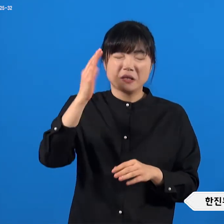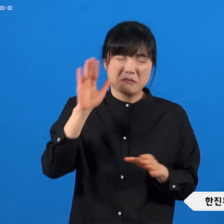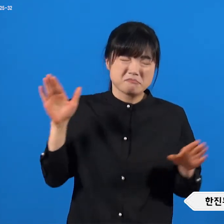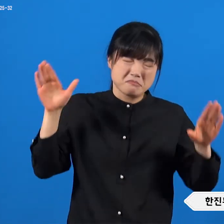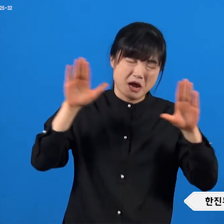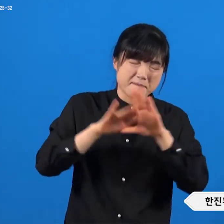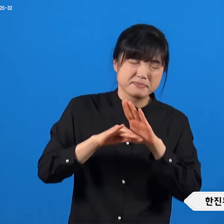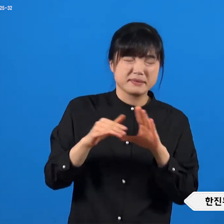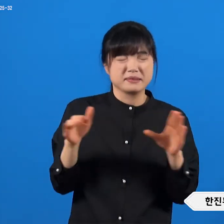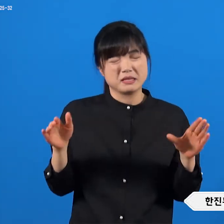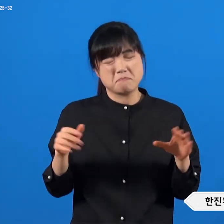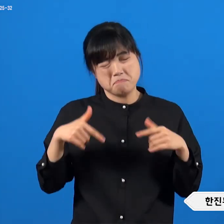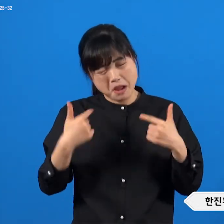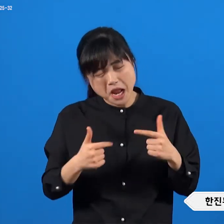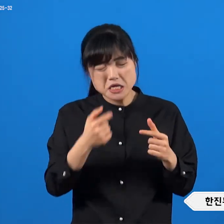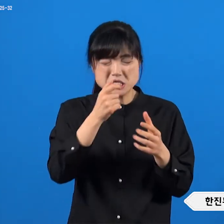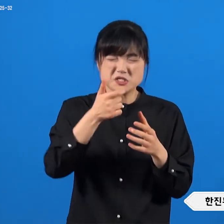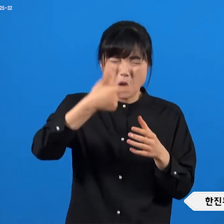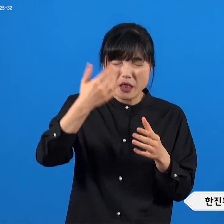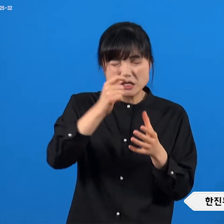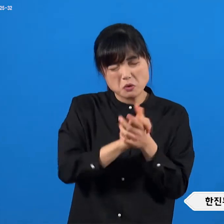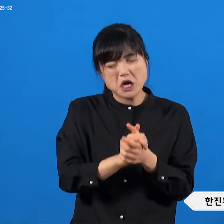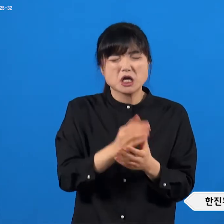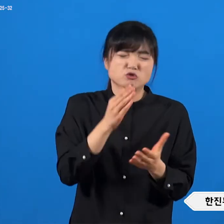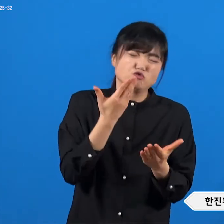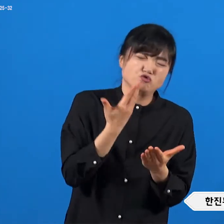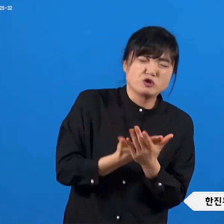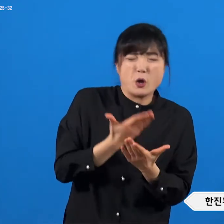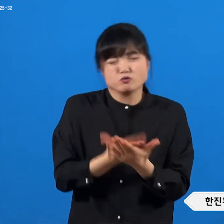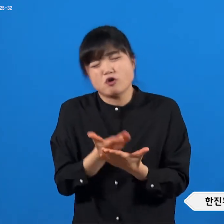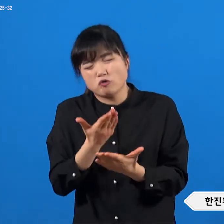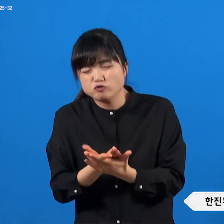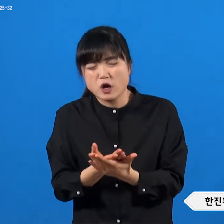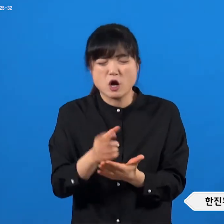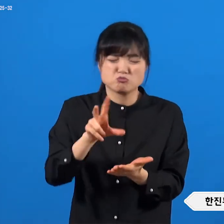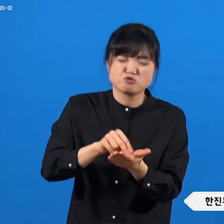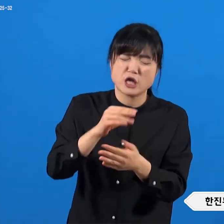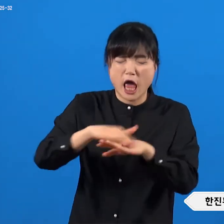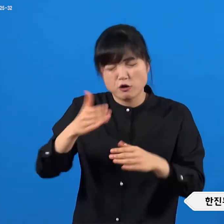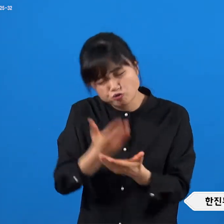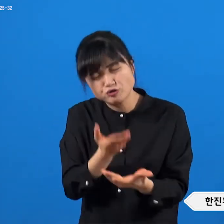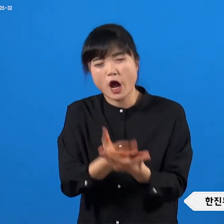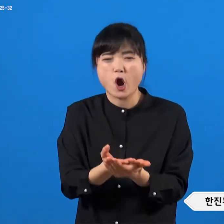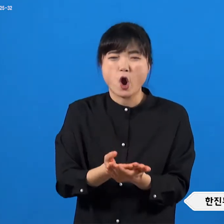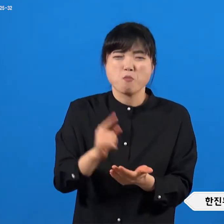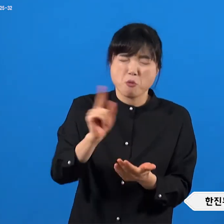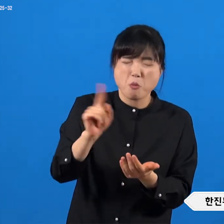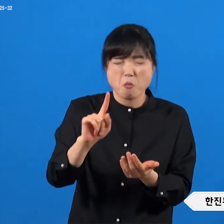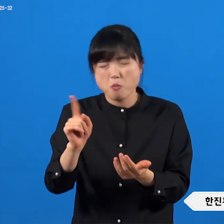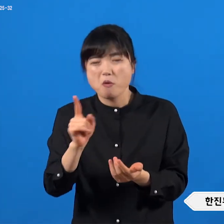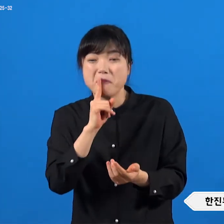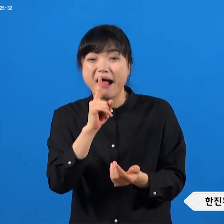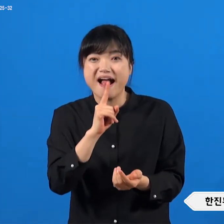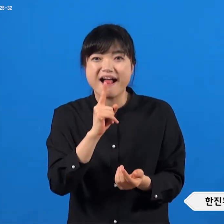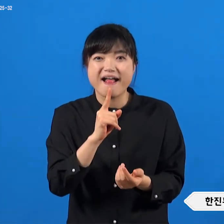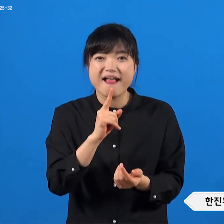전에는 밤낮 이것 주세요, 저것 주세요, 뭐 이 문제 좀 해결해 주세요, 저거 해결해 주세요